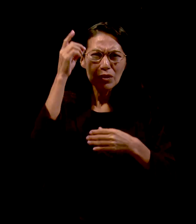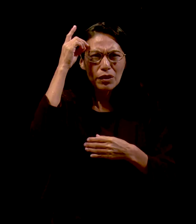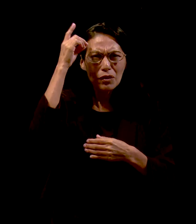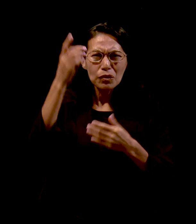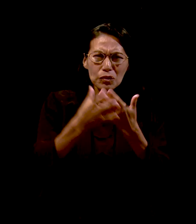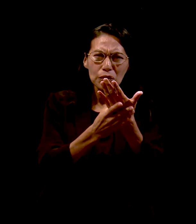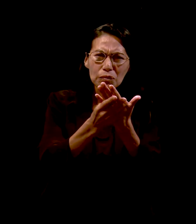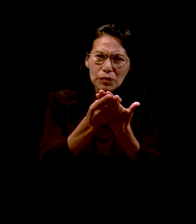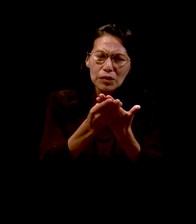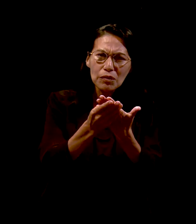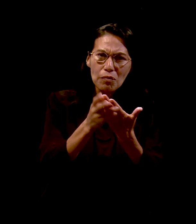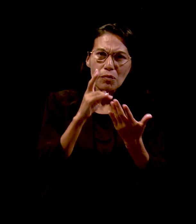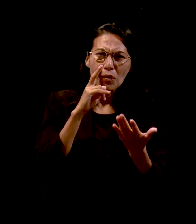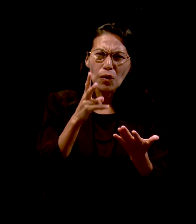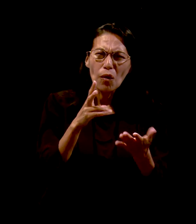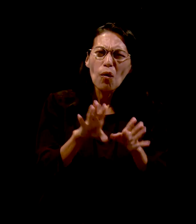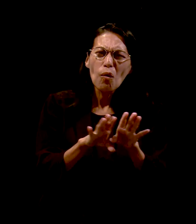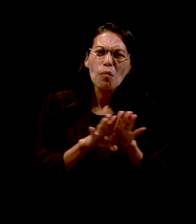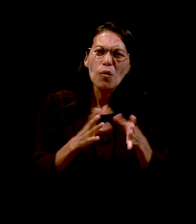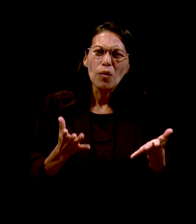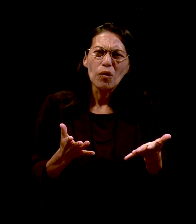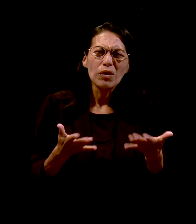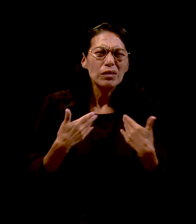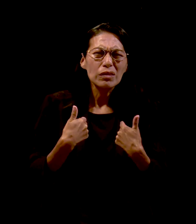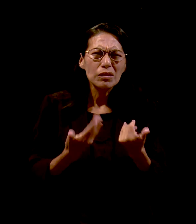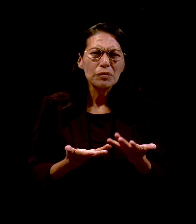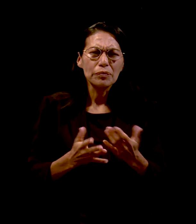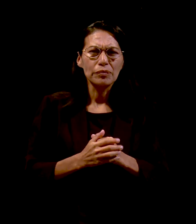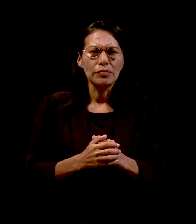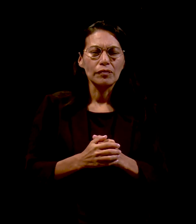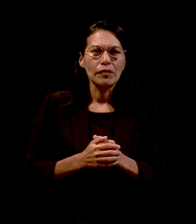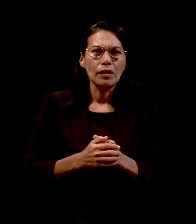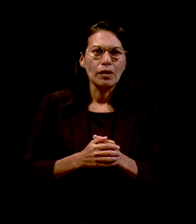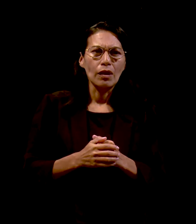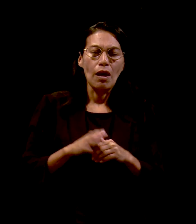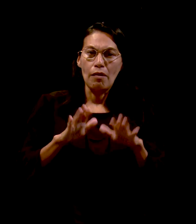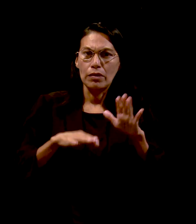no tarda por ejemplo hay personas que